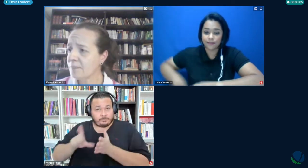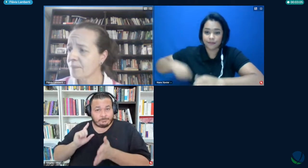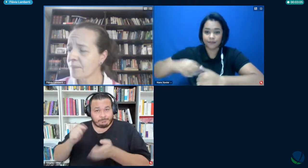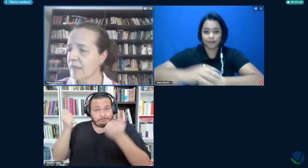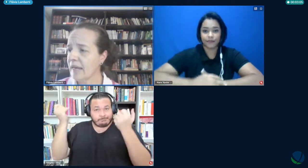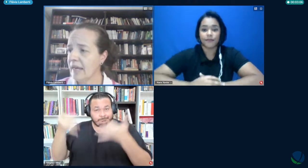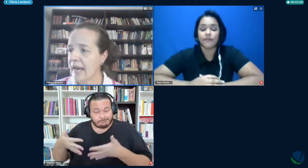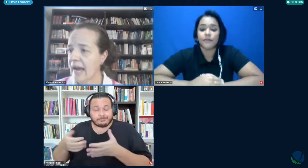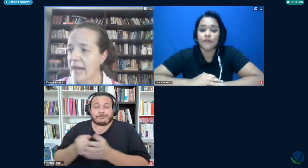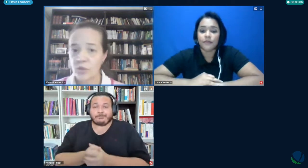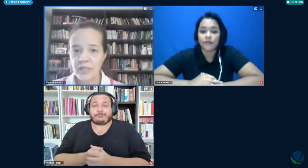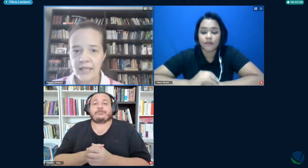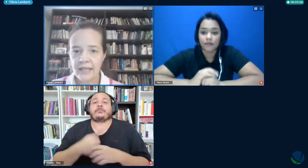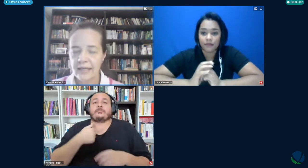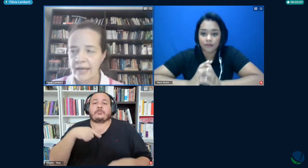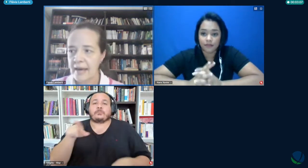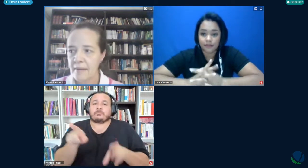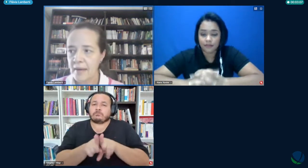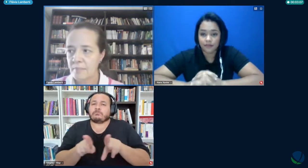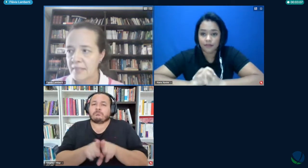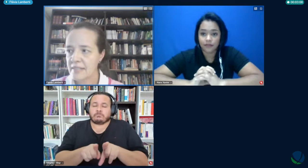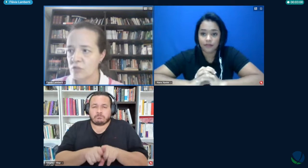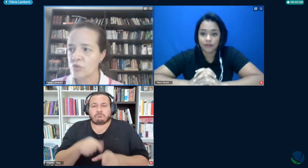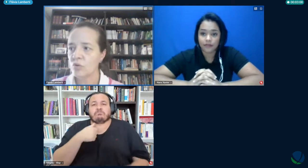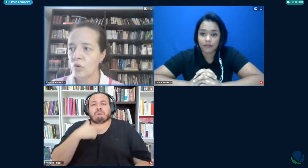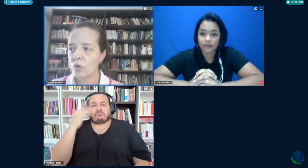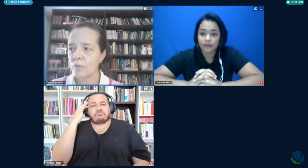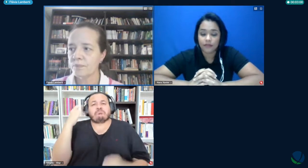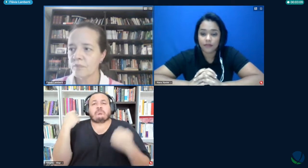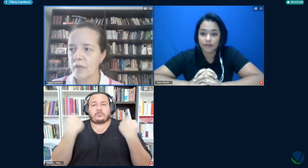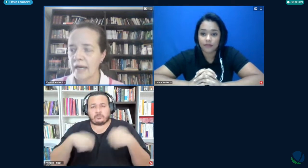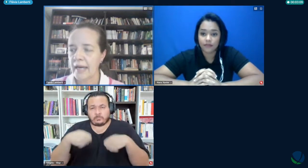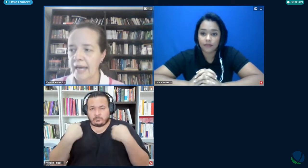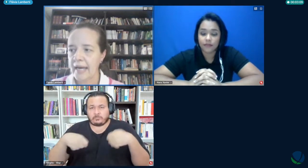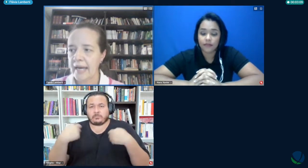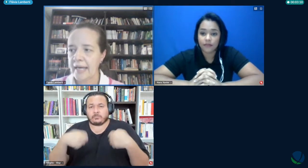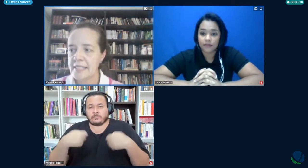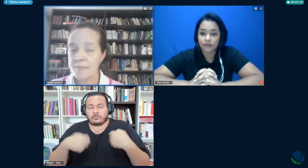também acho que é preciso...